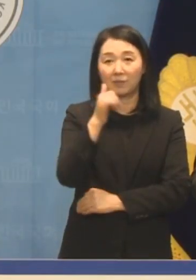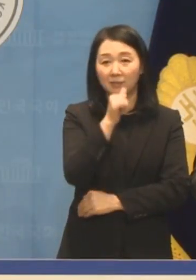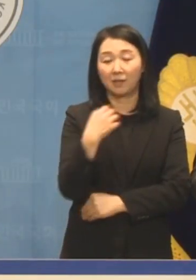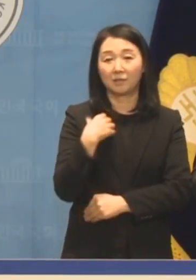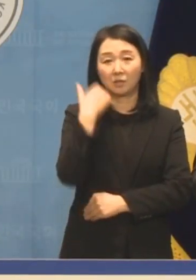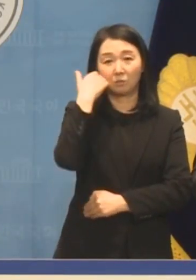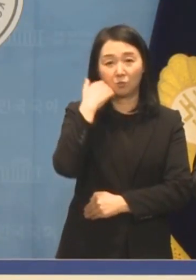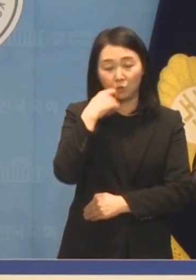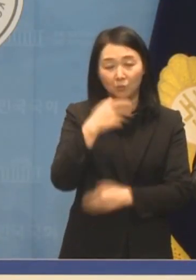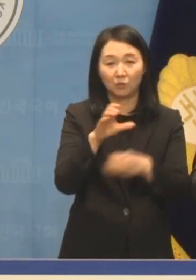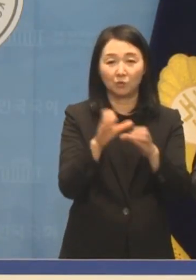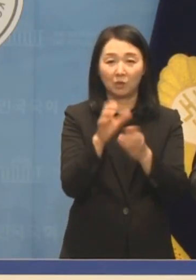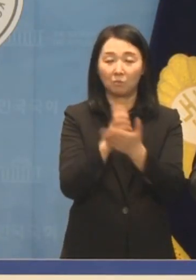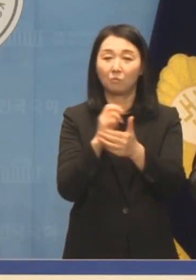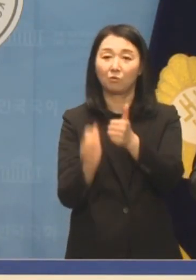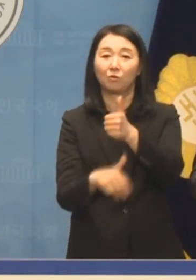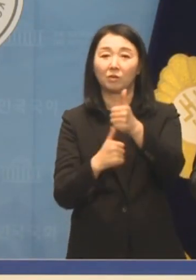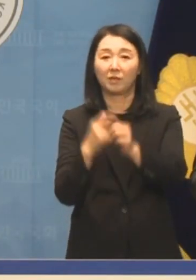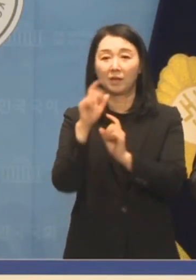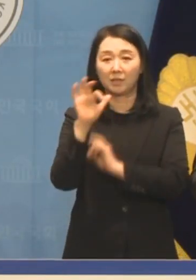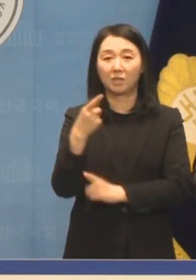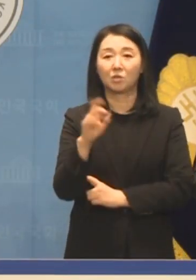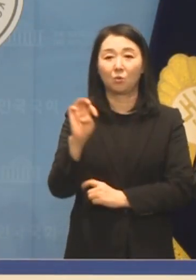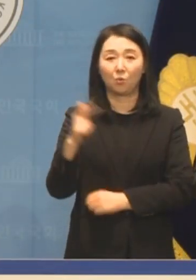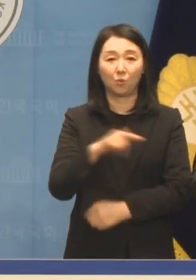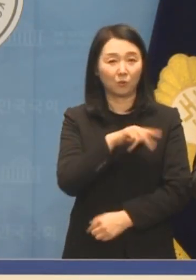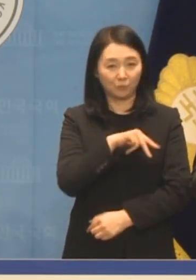저는 더불어민주당 법률위원장 이용우 의원입니다.